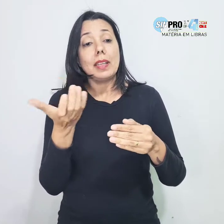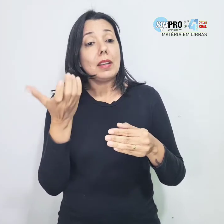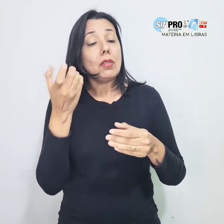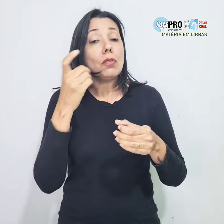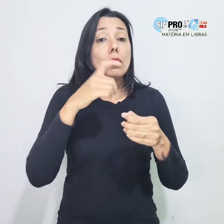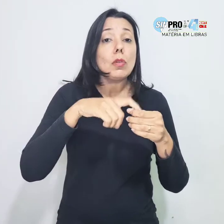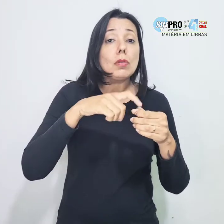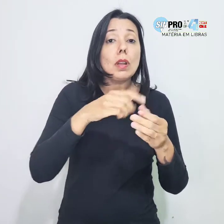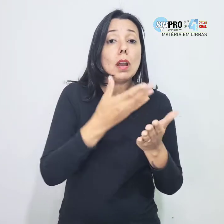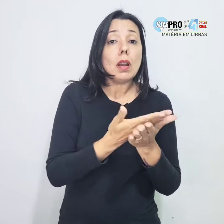vão reabrir.